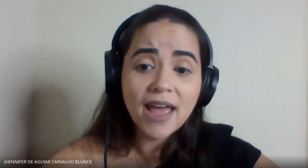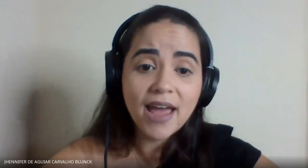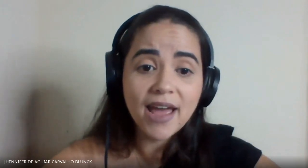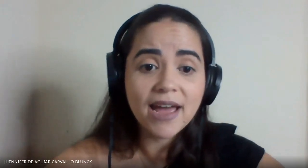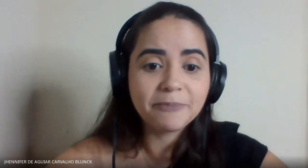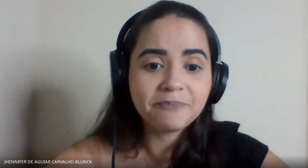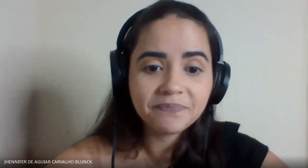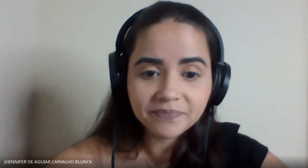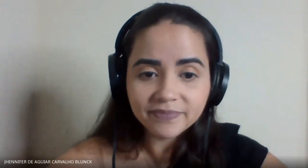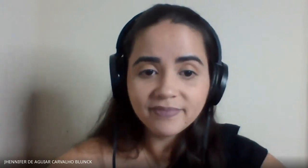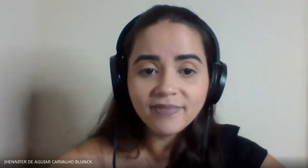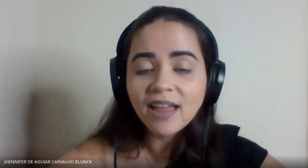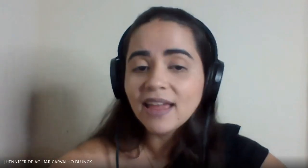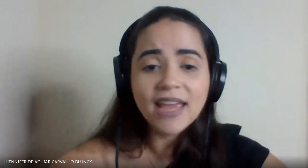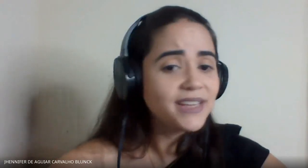vezes